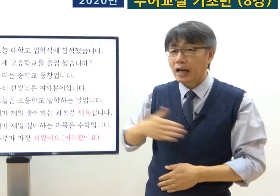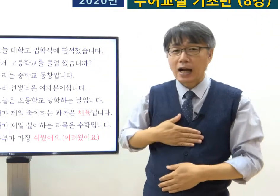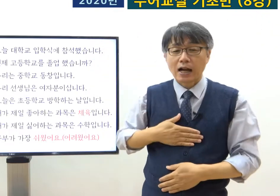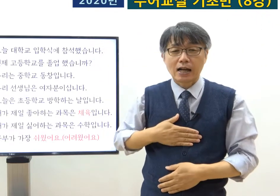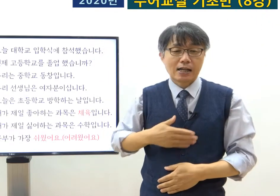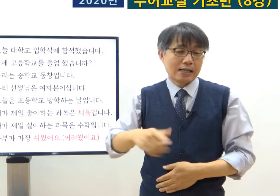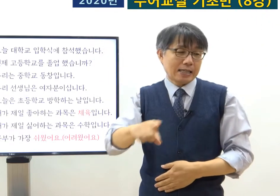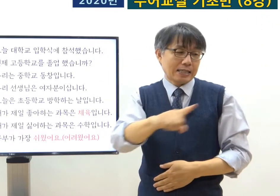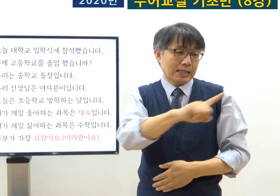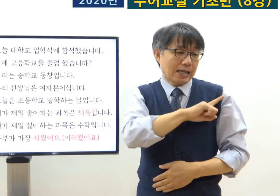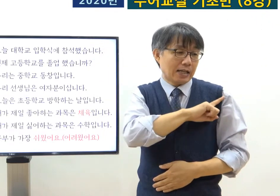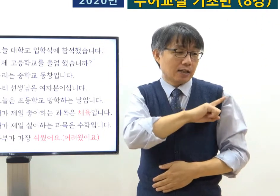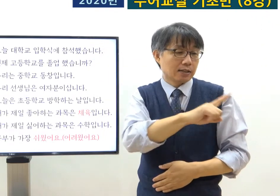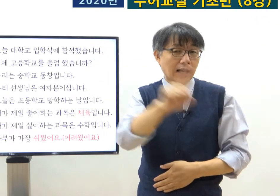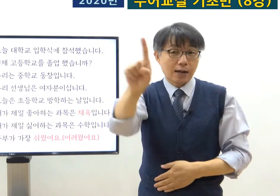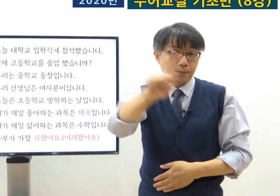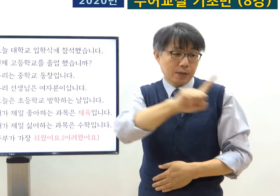내가 제일,